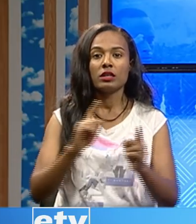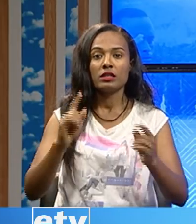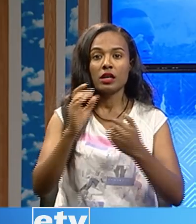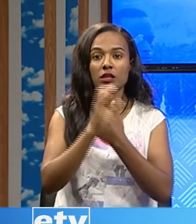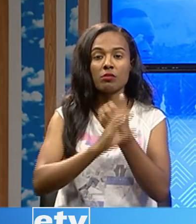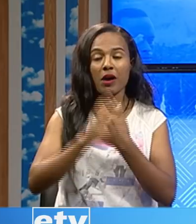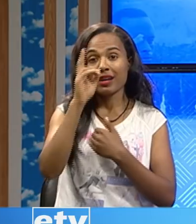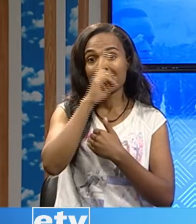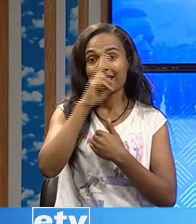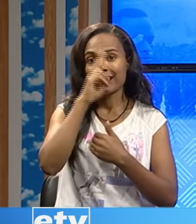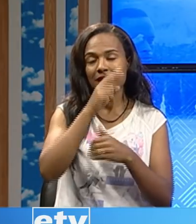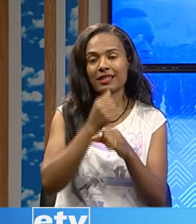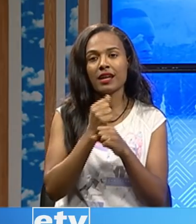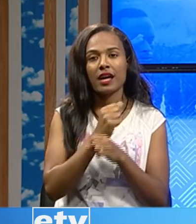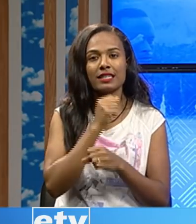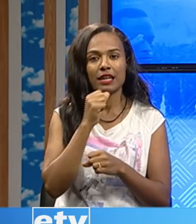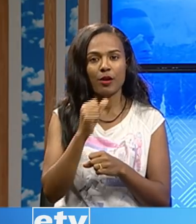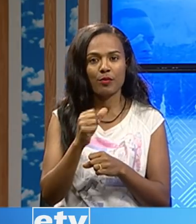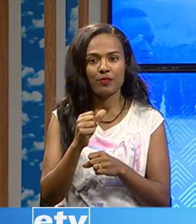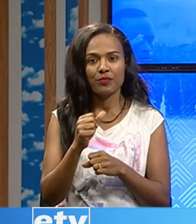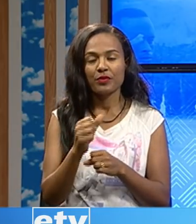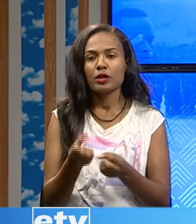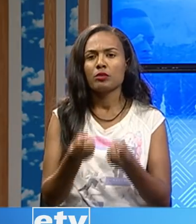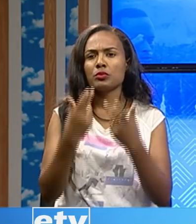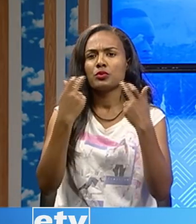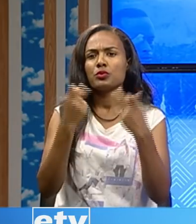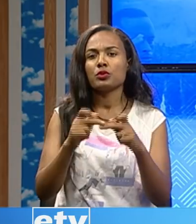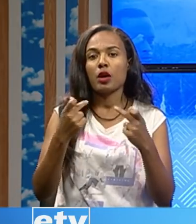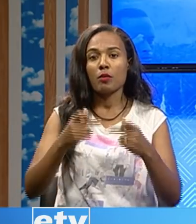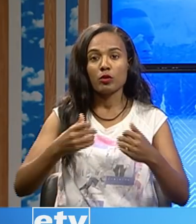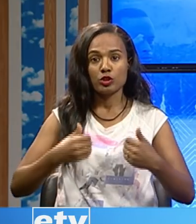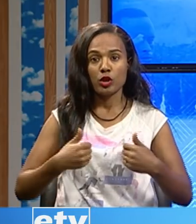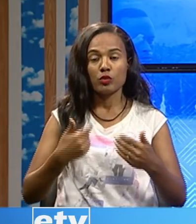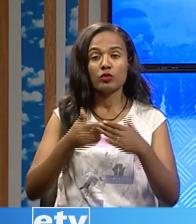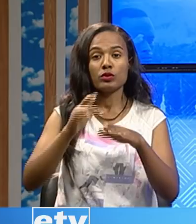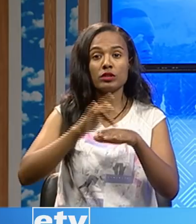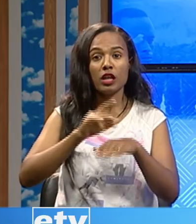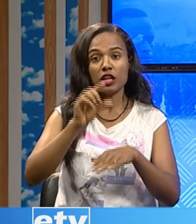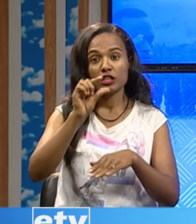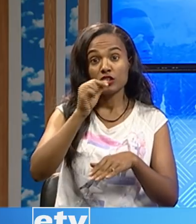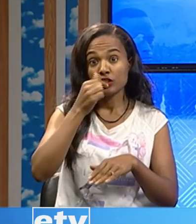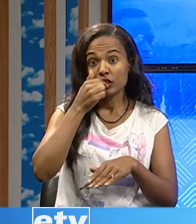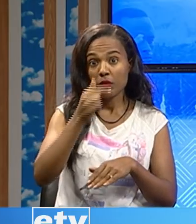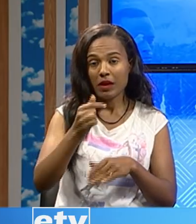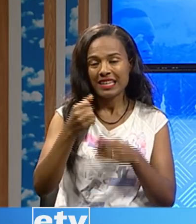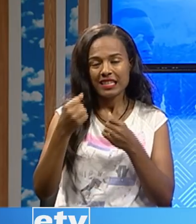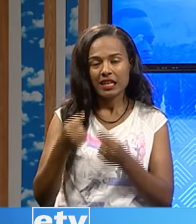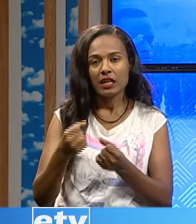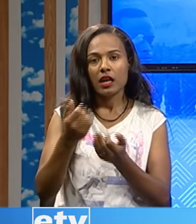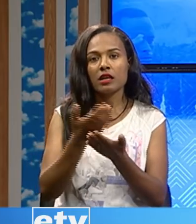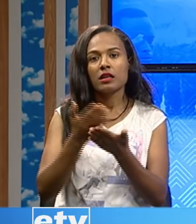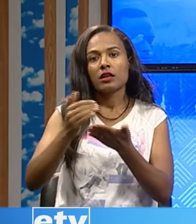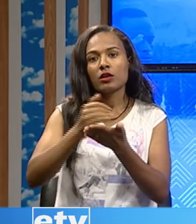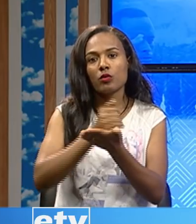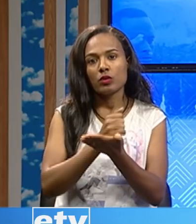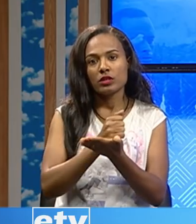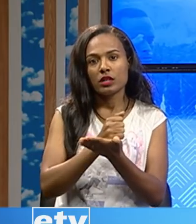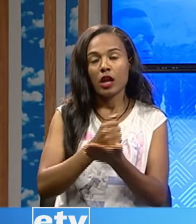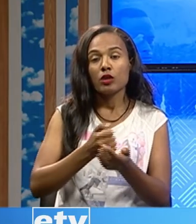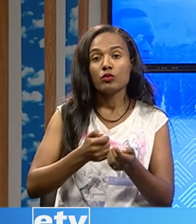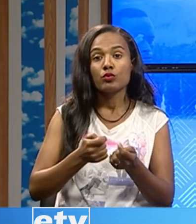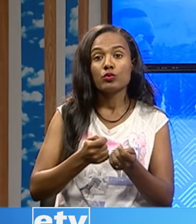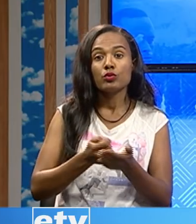ቀልድ አይሰራም ብዙ ድራማዎች አሉ ሚስተር እሱ ላይ ትንሽ እንደተባለው ጠንከር ያለ ነገር ይወሰዳልና ውድ